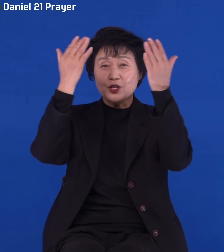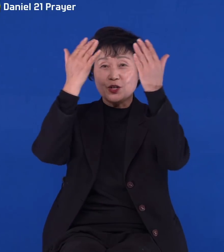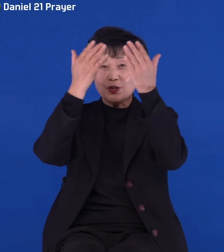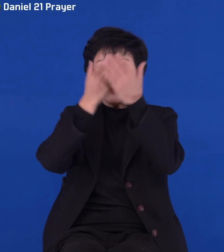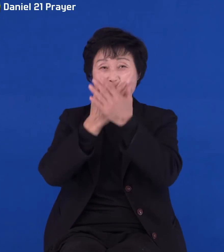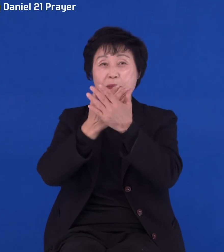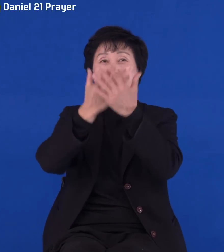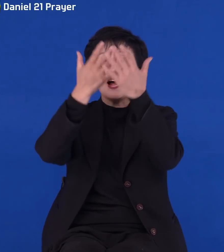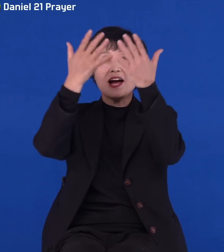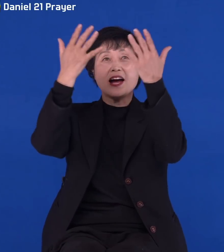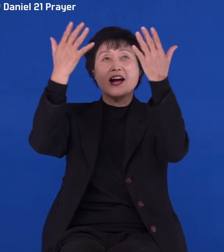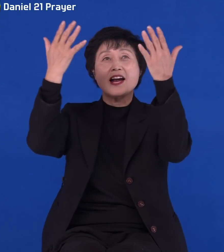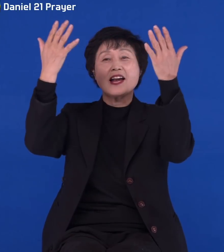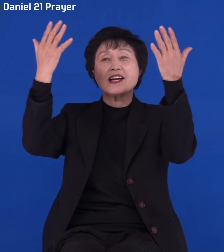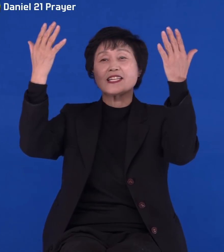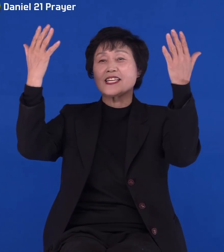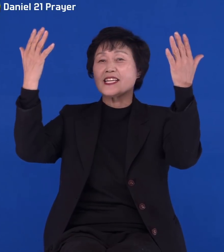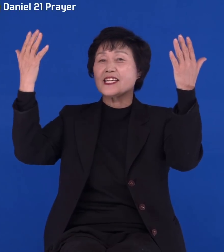어둠을